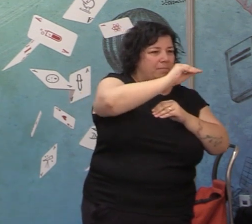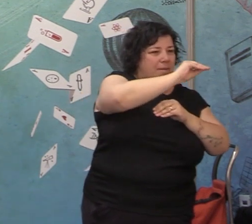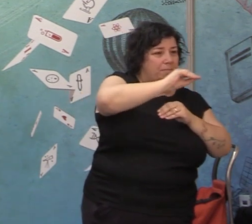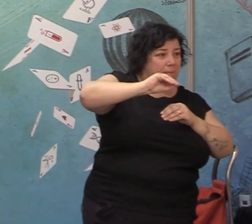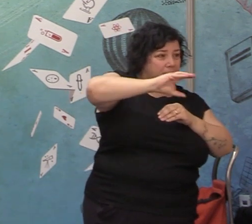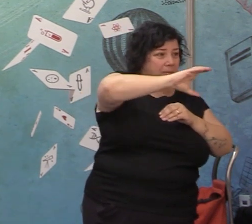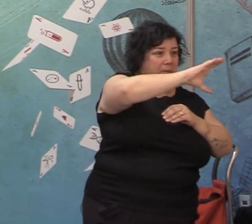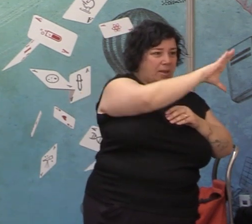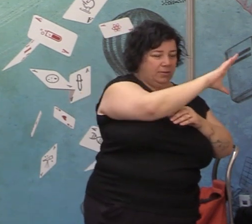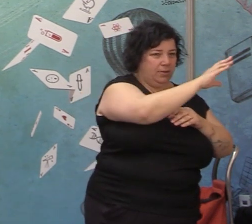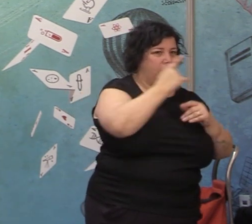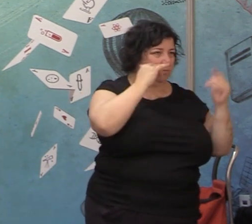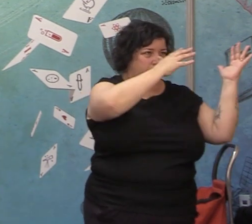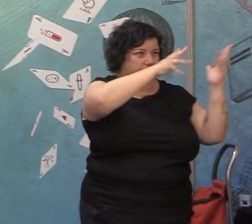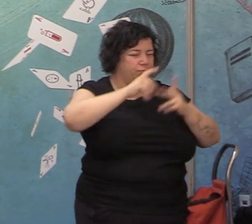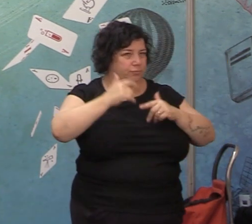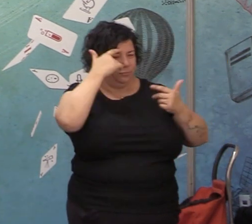sea que echamos cuenta.